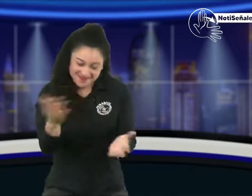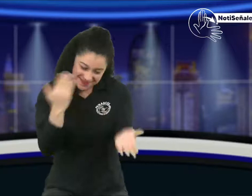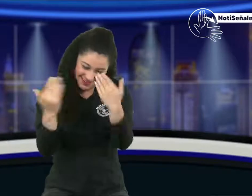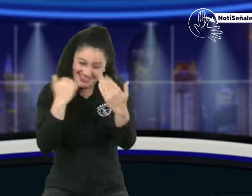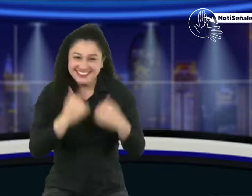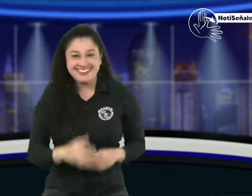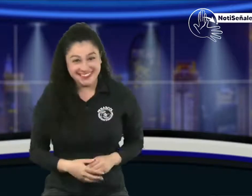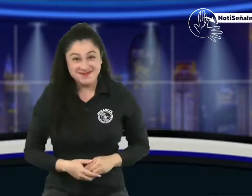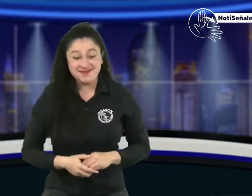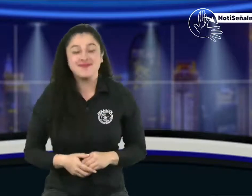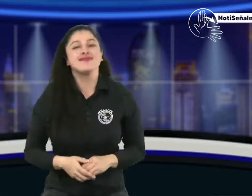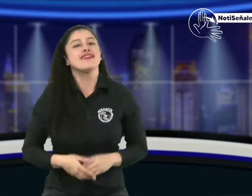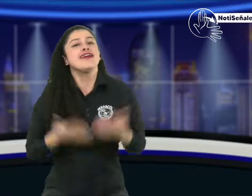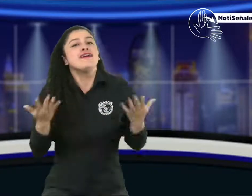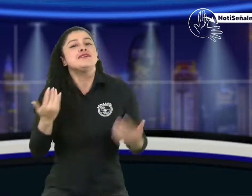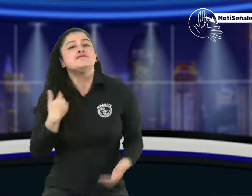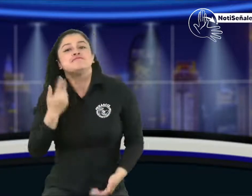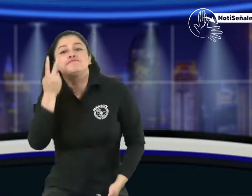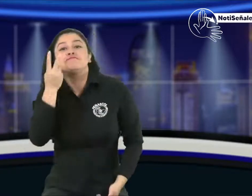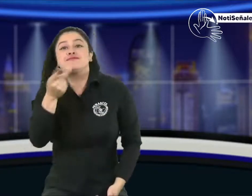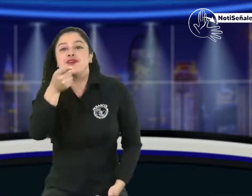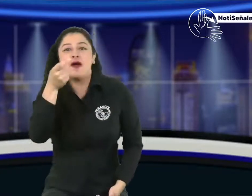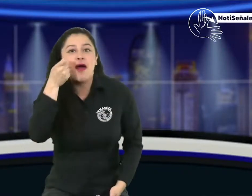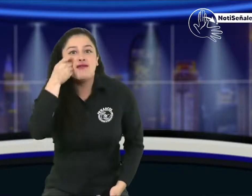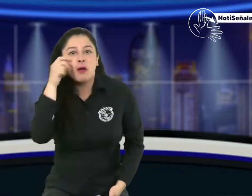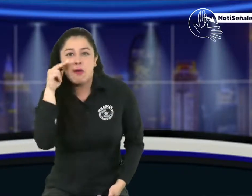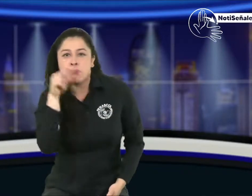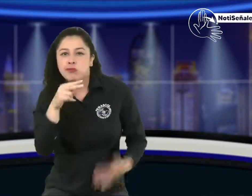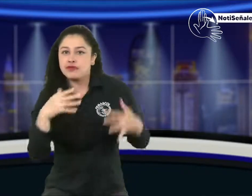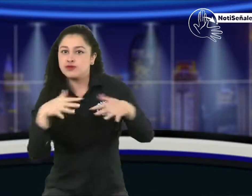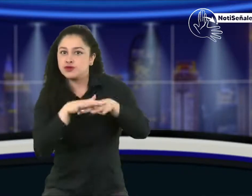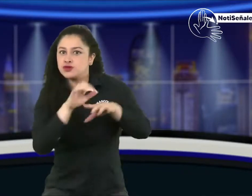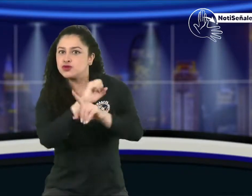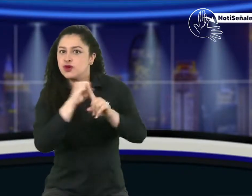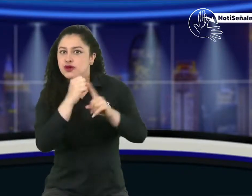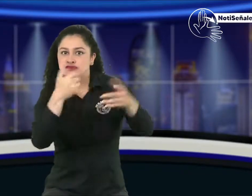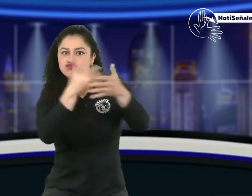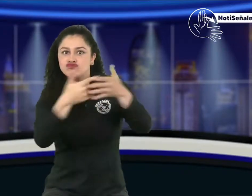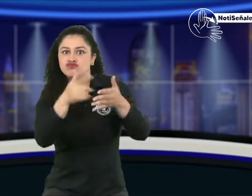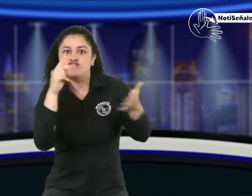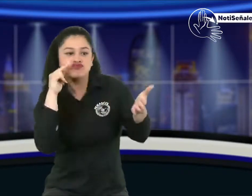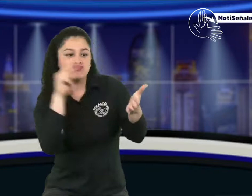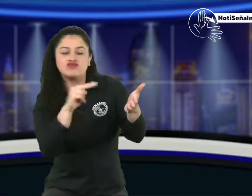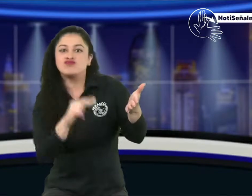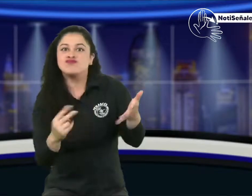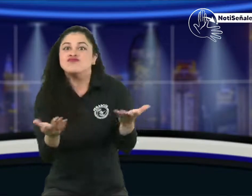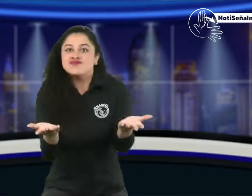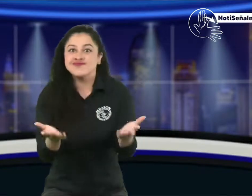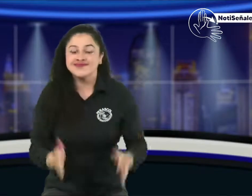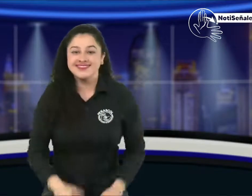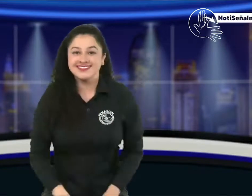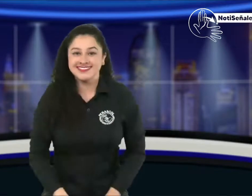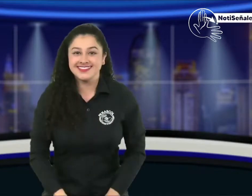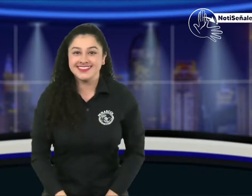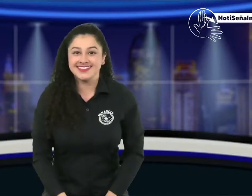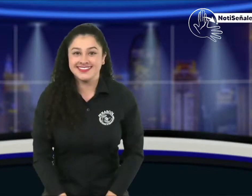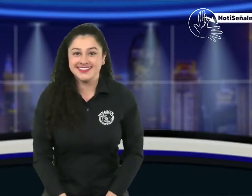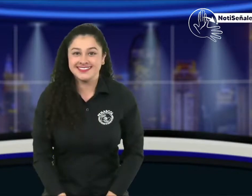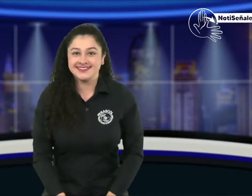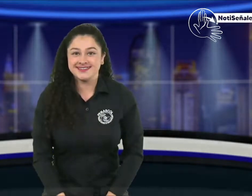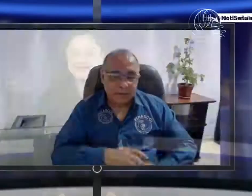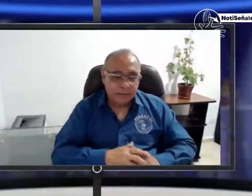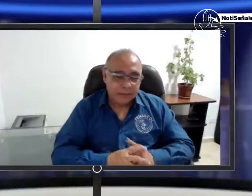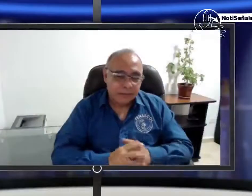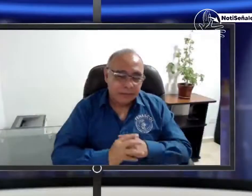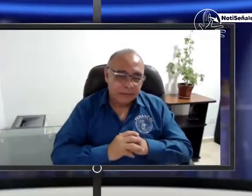que podamos asistir todos es muy emocionante lo que se va a vivir en este tiempo y no sé que ha visto en redes sociales que